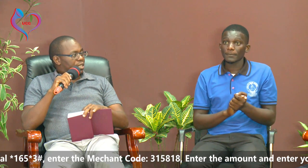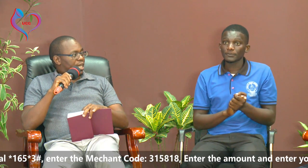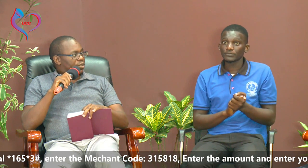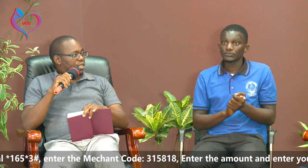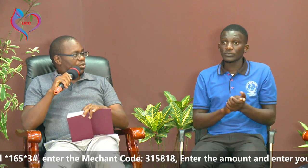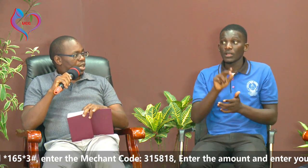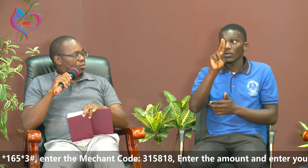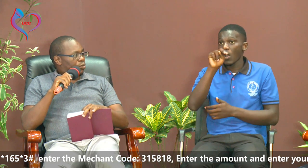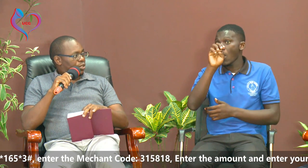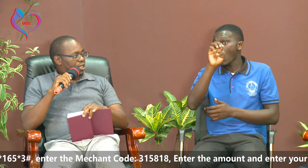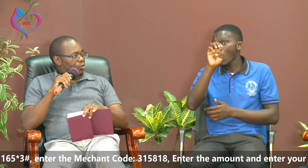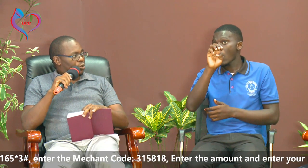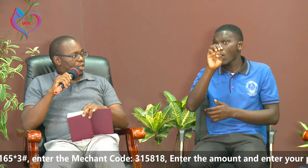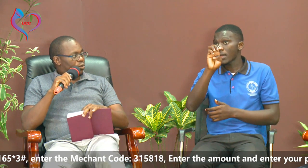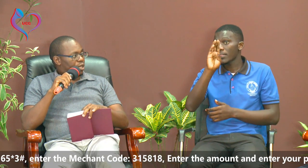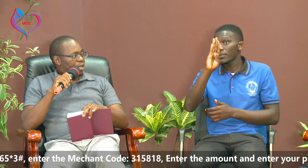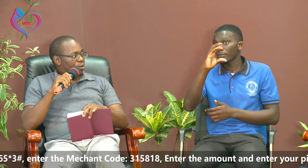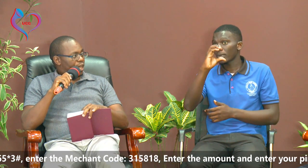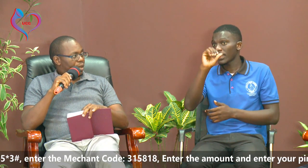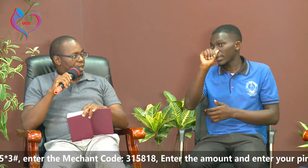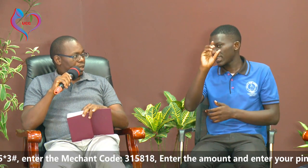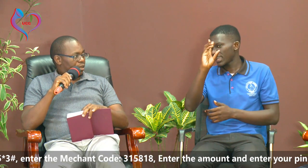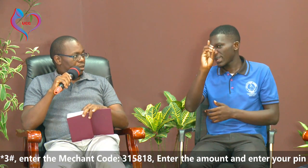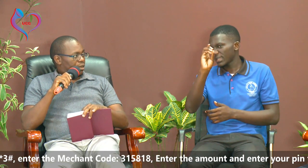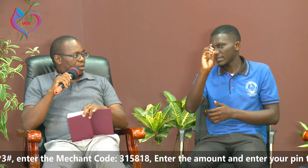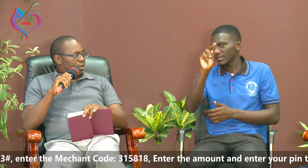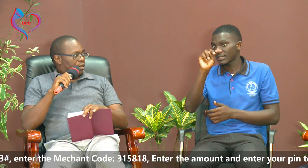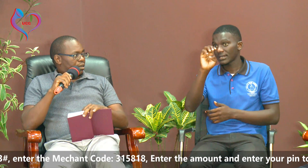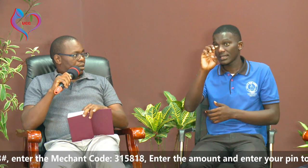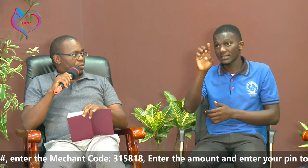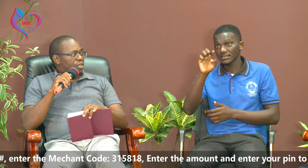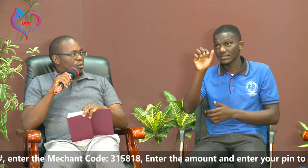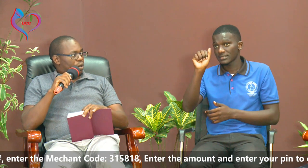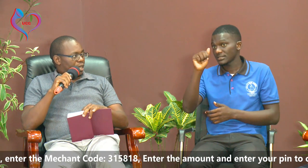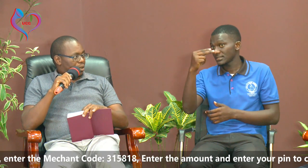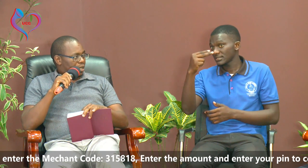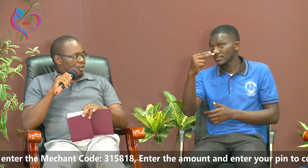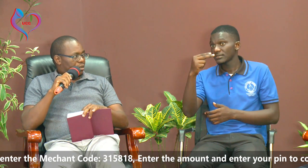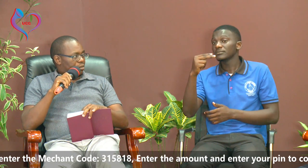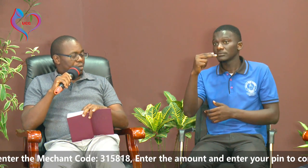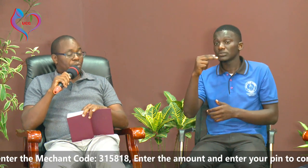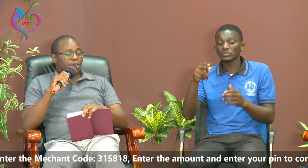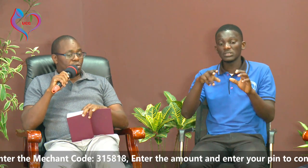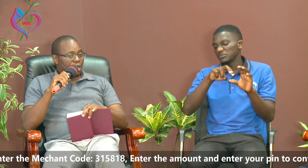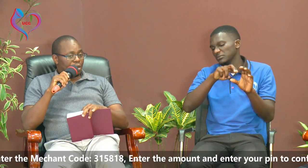Nebukadneza ya tichitujira yobu lunji. Musule yoku nabu ya kula amalala. Neba muja kubwa kabaka. Neba muja kubwa